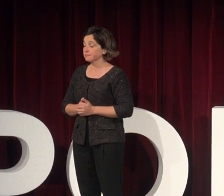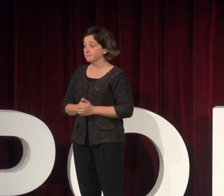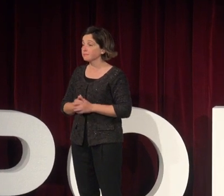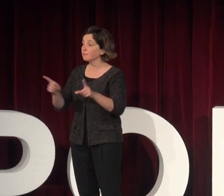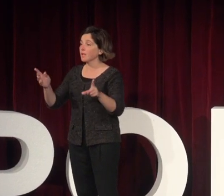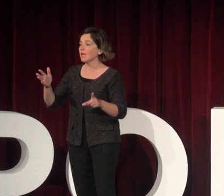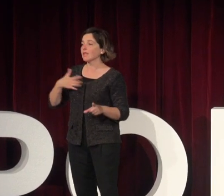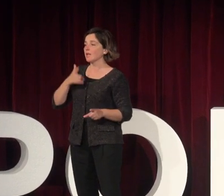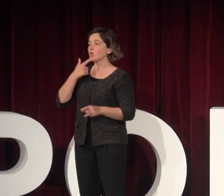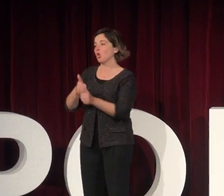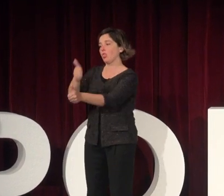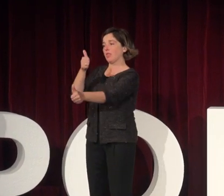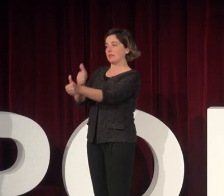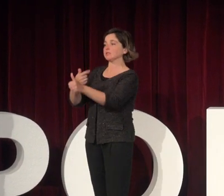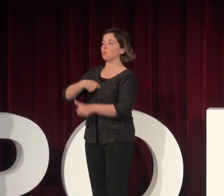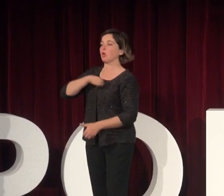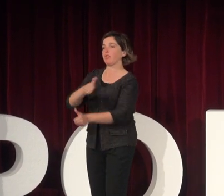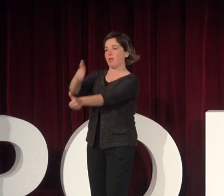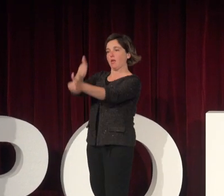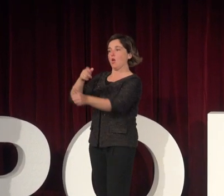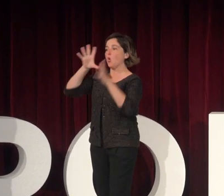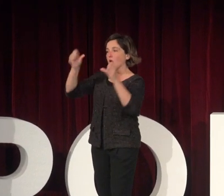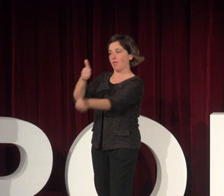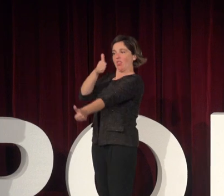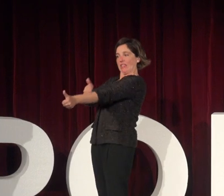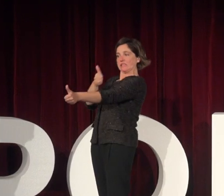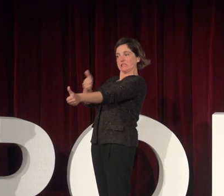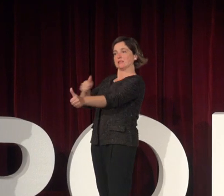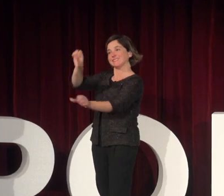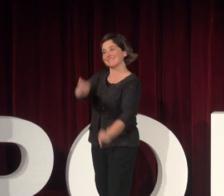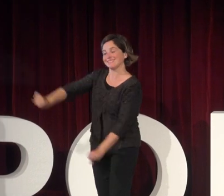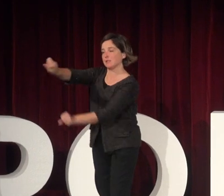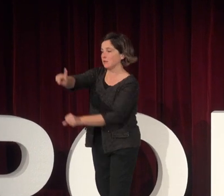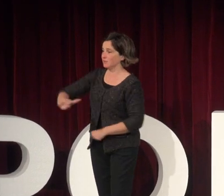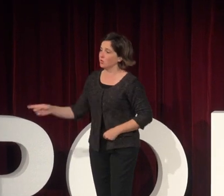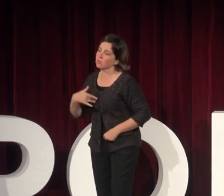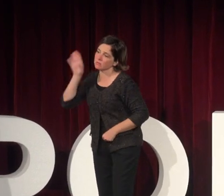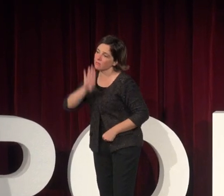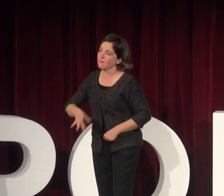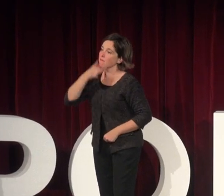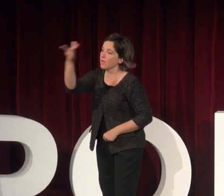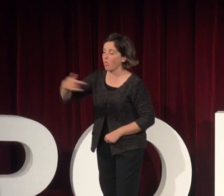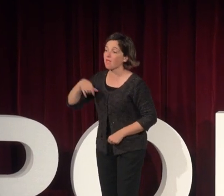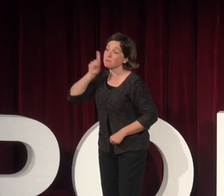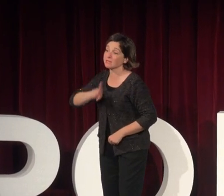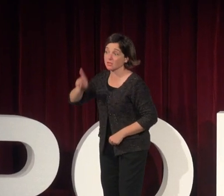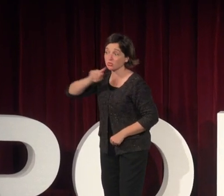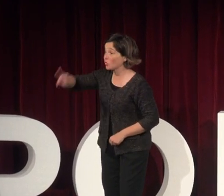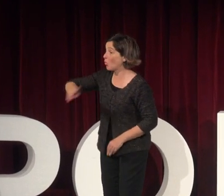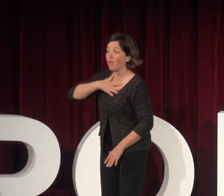pretenden ponerse detrás de nuestros policías y nuestros guardias civiles para solucionar el problema. Hipócritas, nunca han